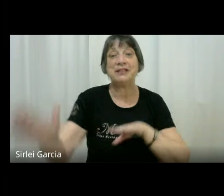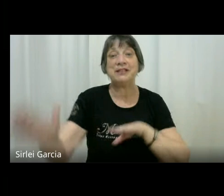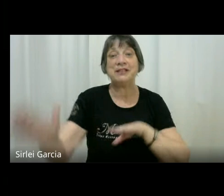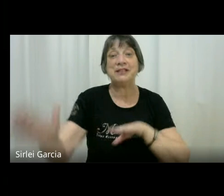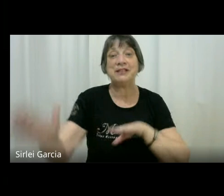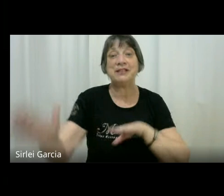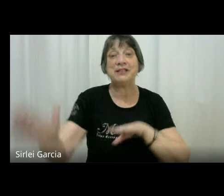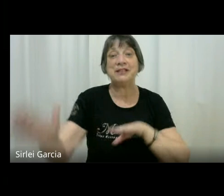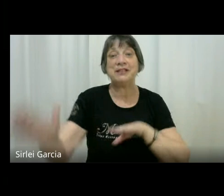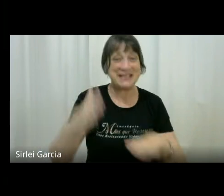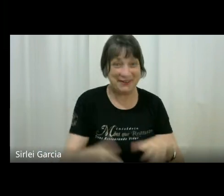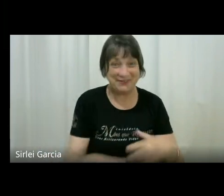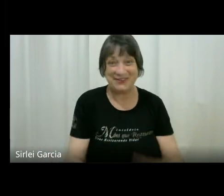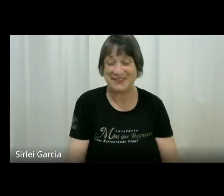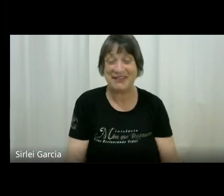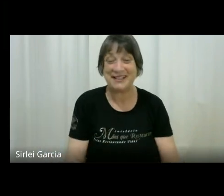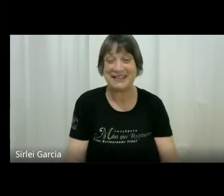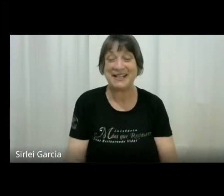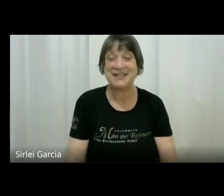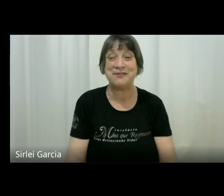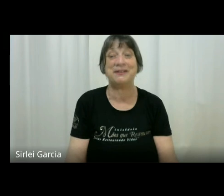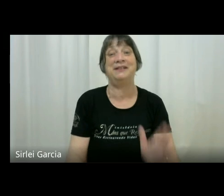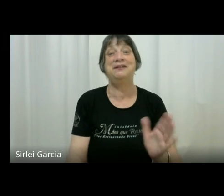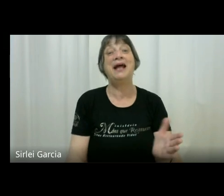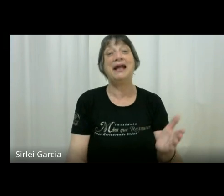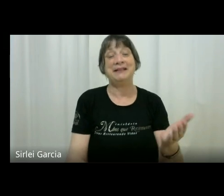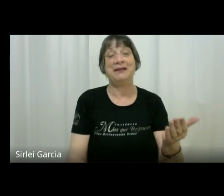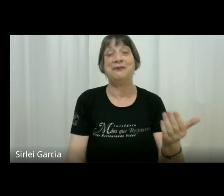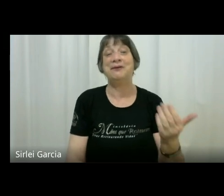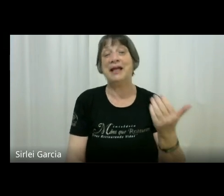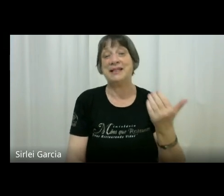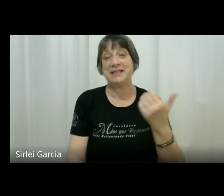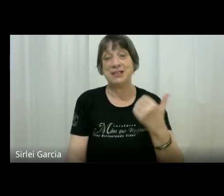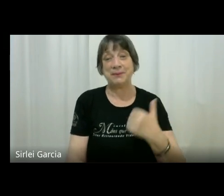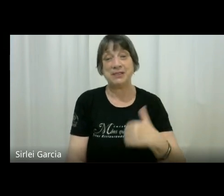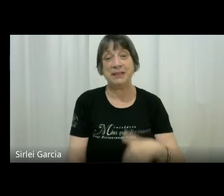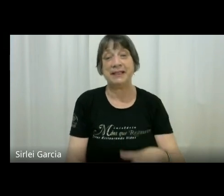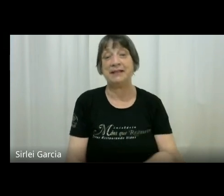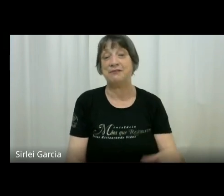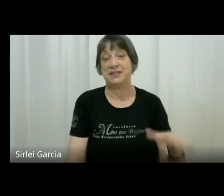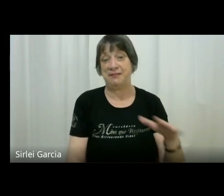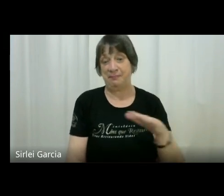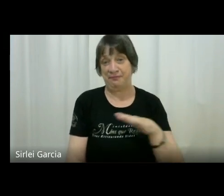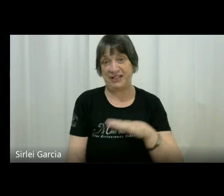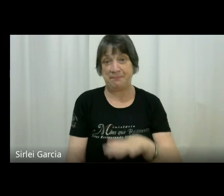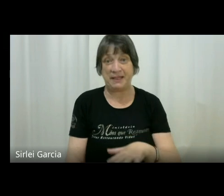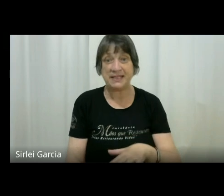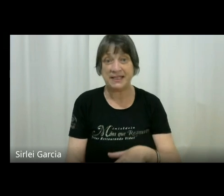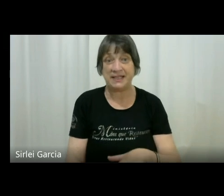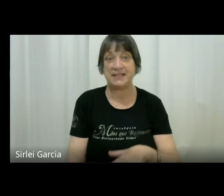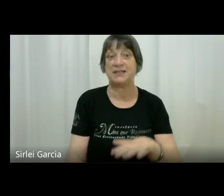né? Problema seu, você vai ter que resolver, não. Então, existe a possibilidade de